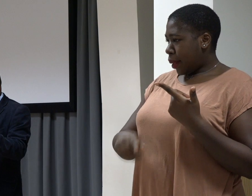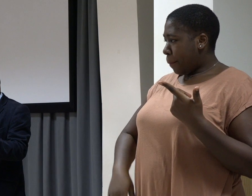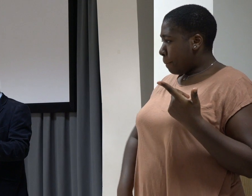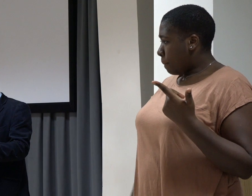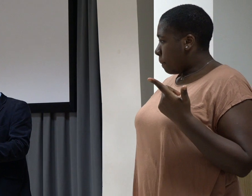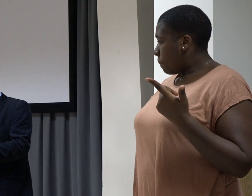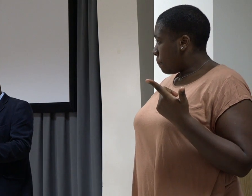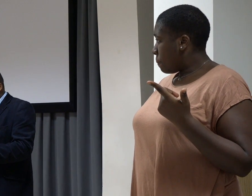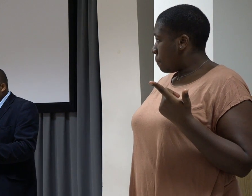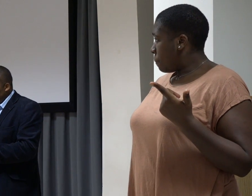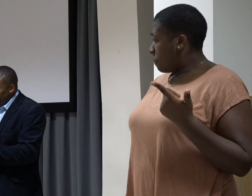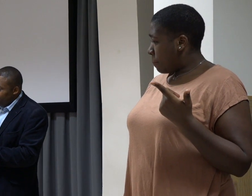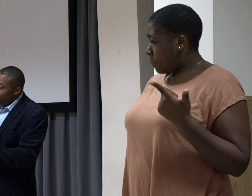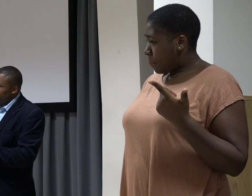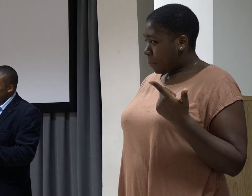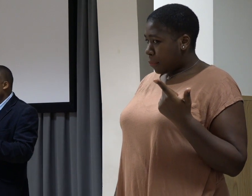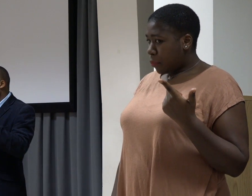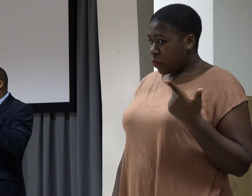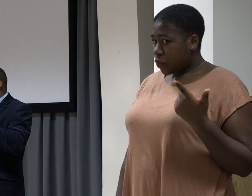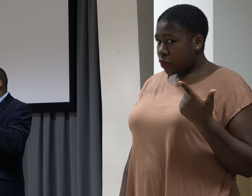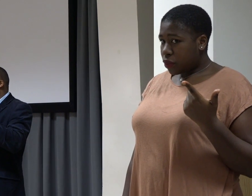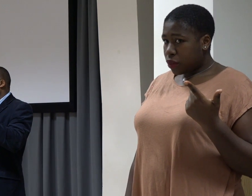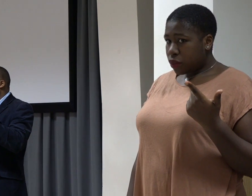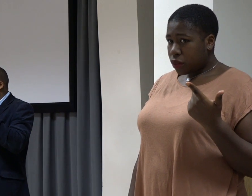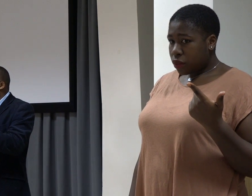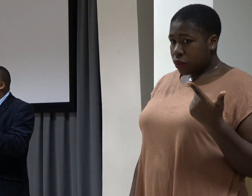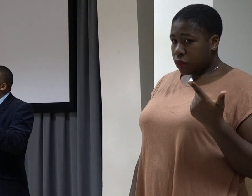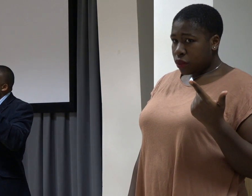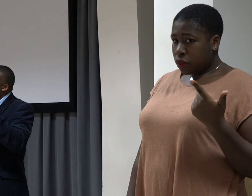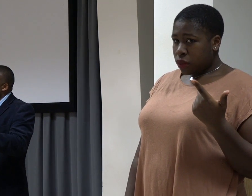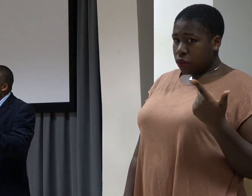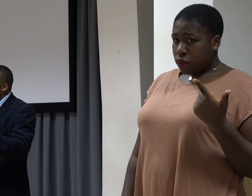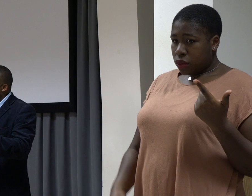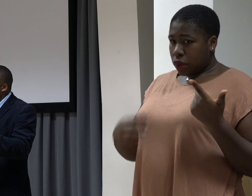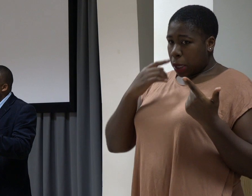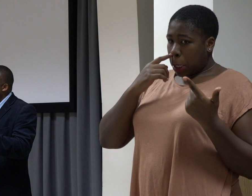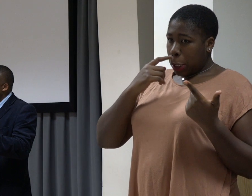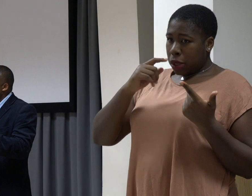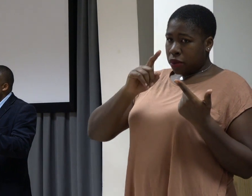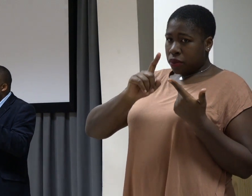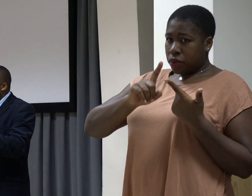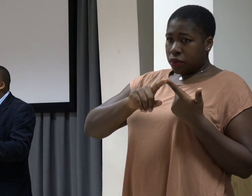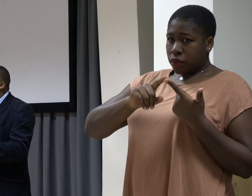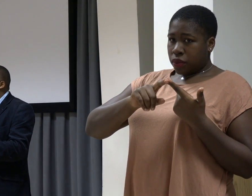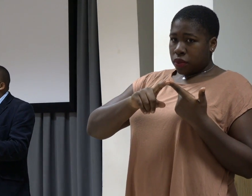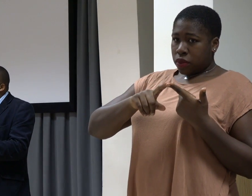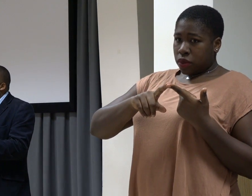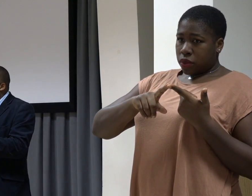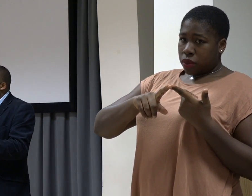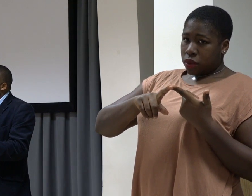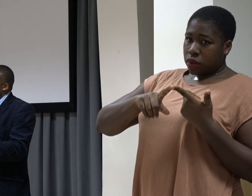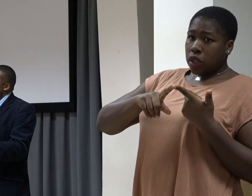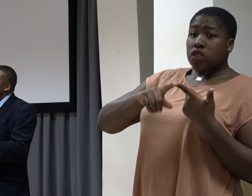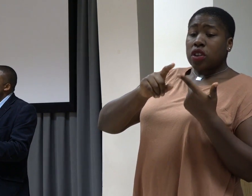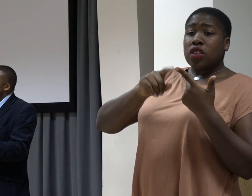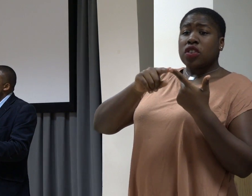peut-être moins évidente, c'est que Jésus avait décidé de faire une résurrection différente de toutes celles qu'il avait